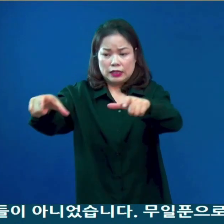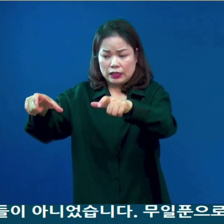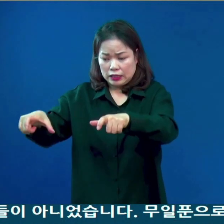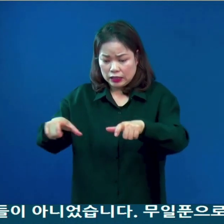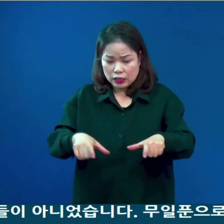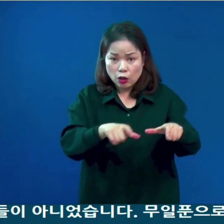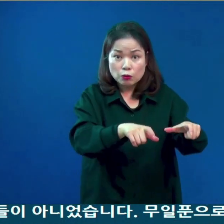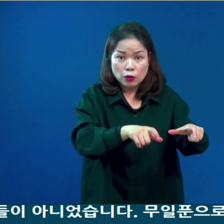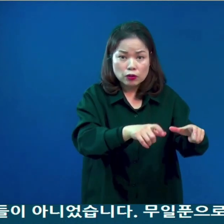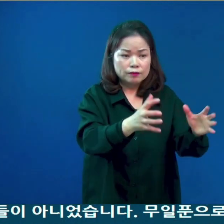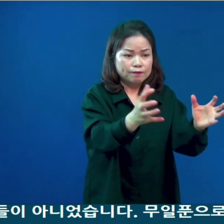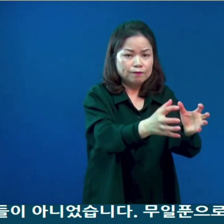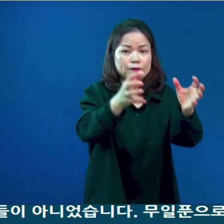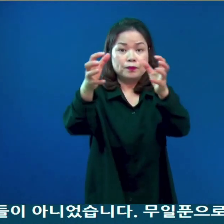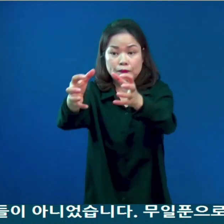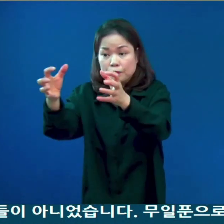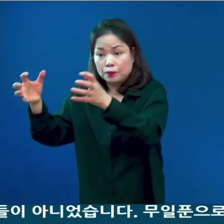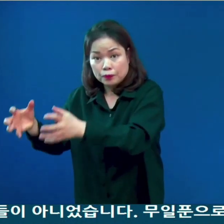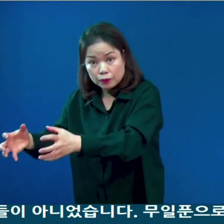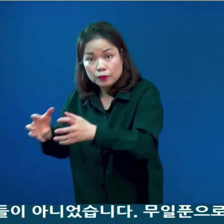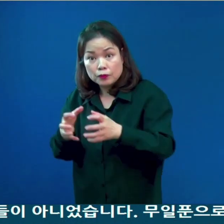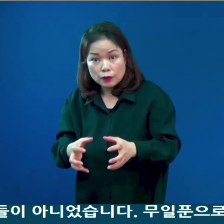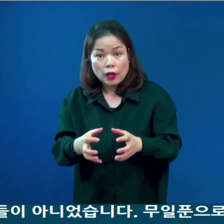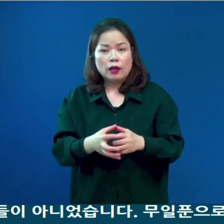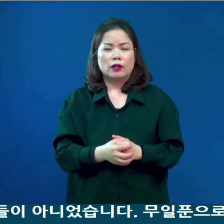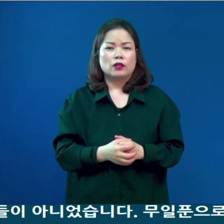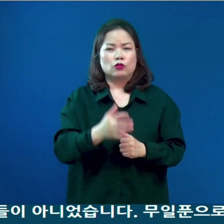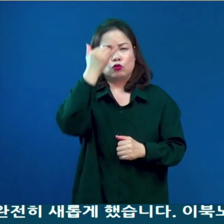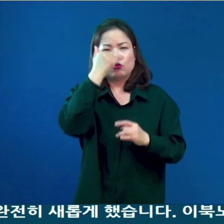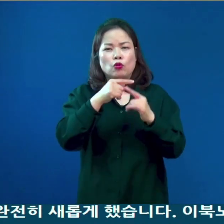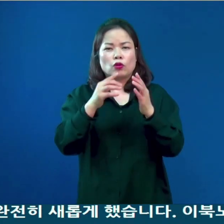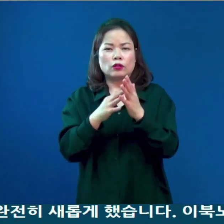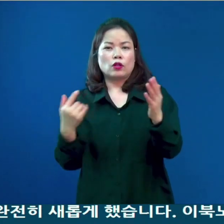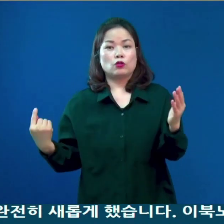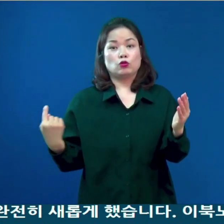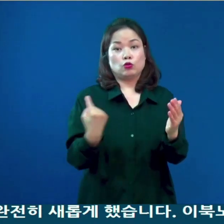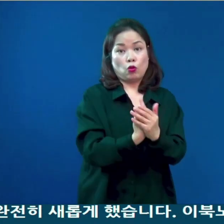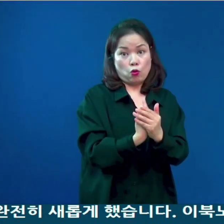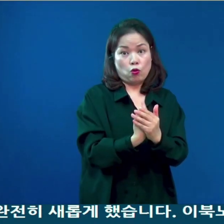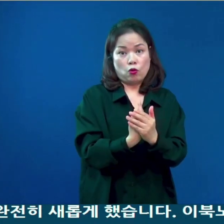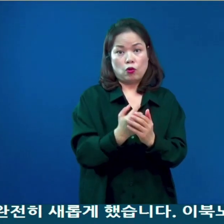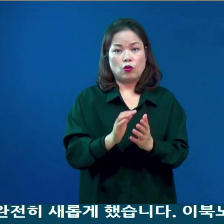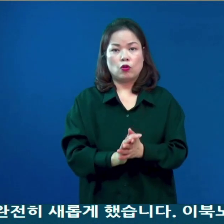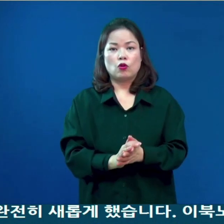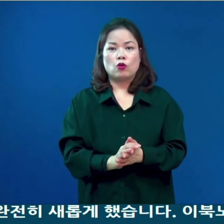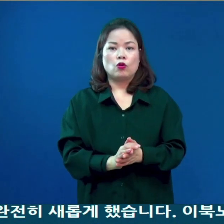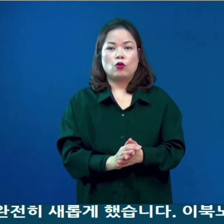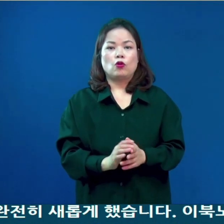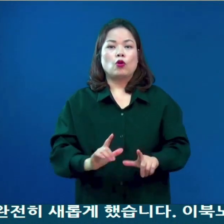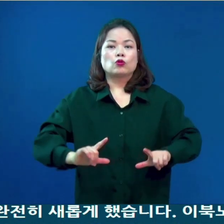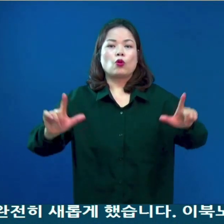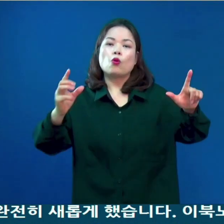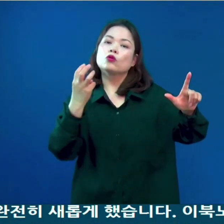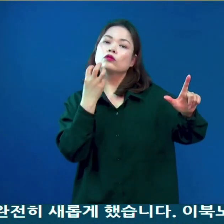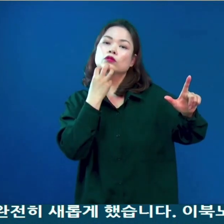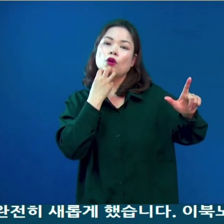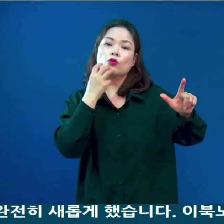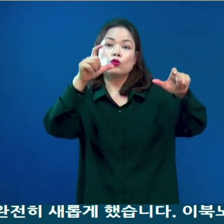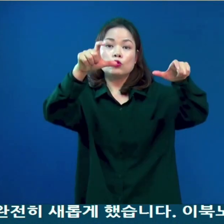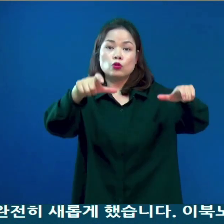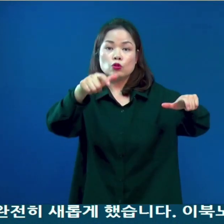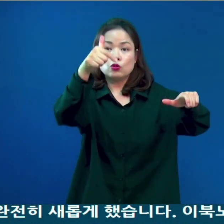묶는 것이 노회입니다. 제가 속해 있는 이 총회교회도 같이 속해 있는 곳이 동서울 노회입니다.